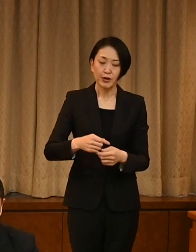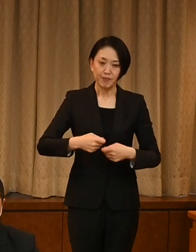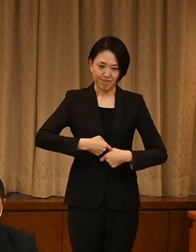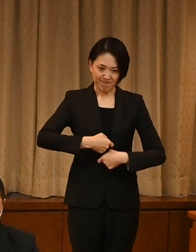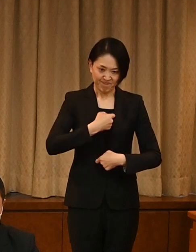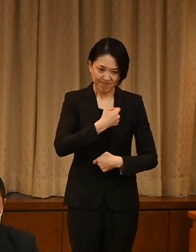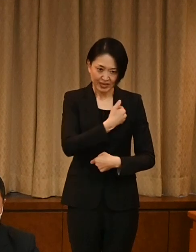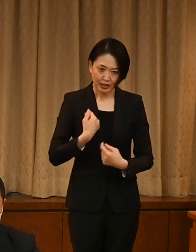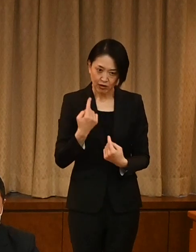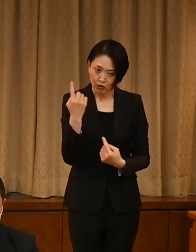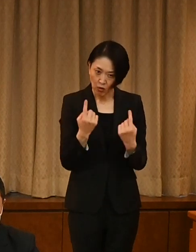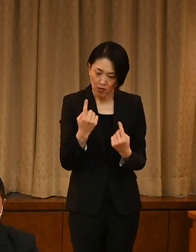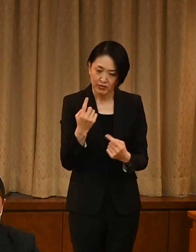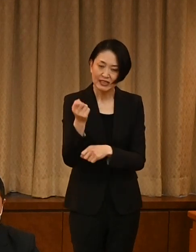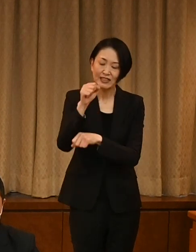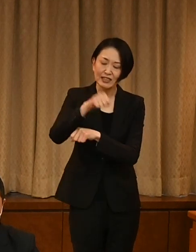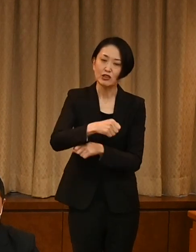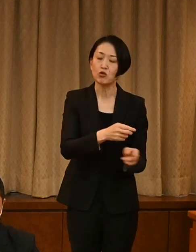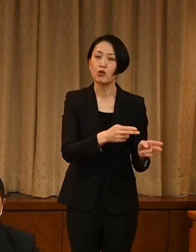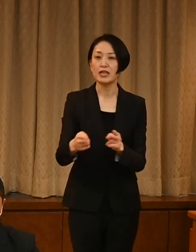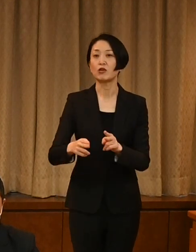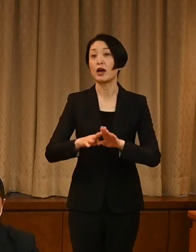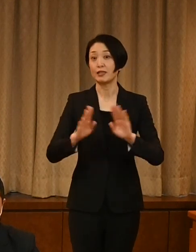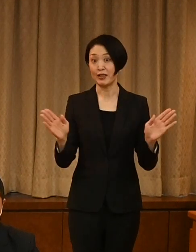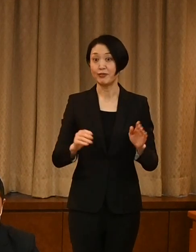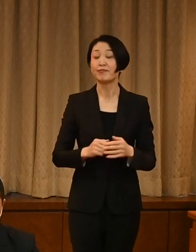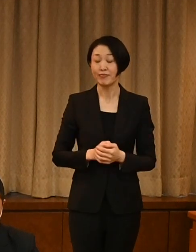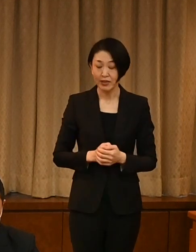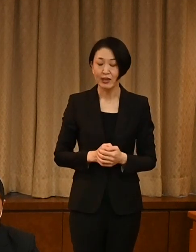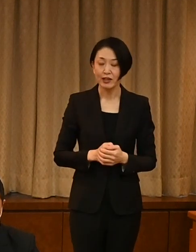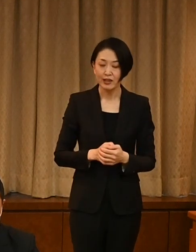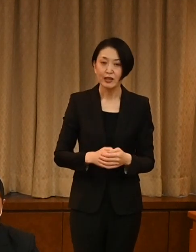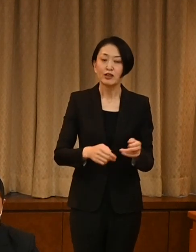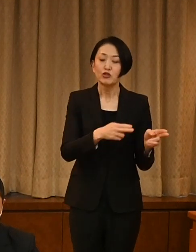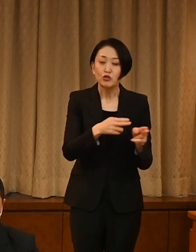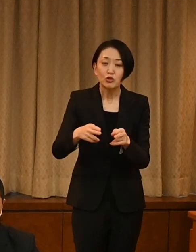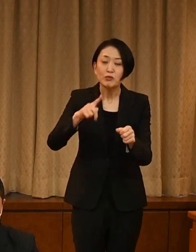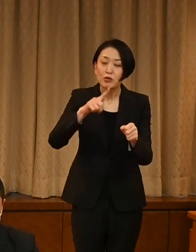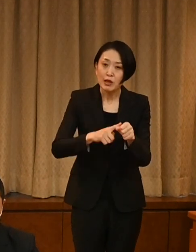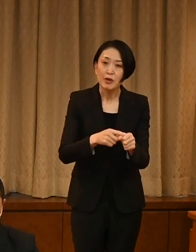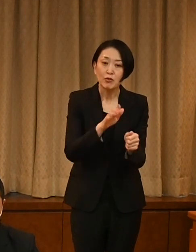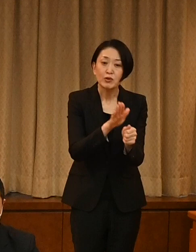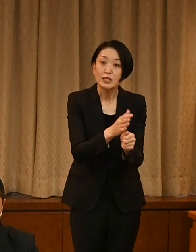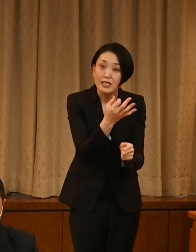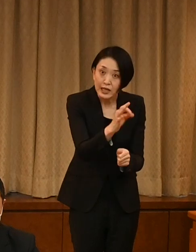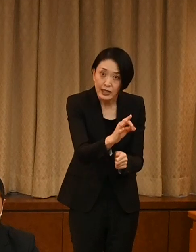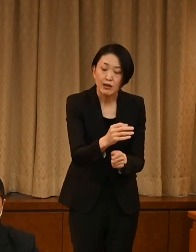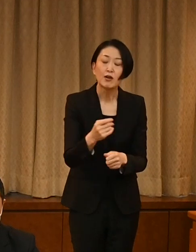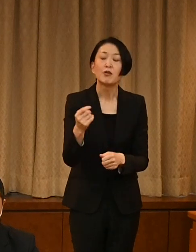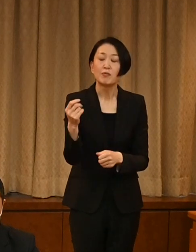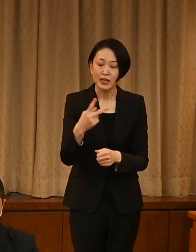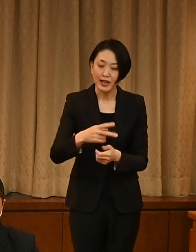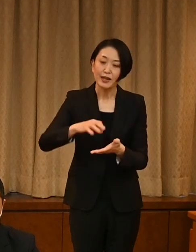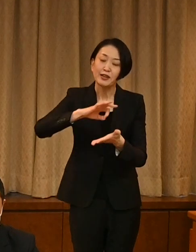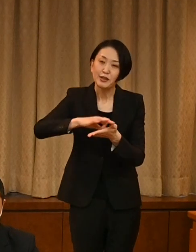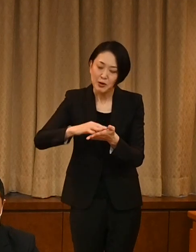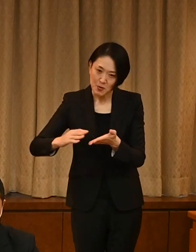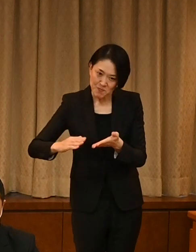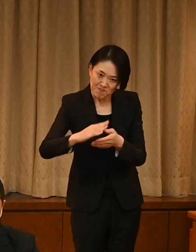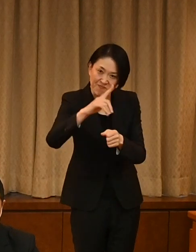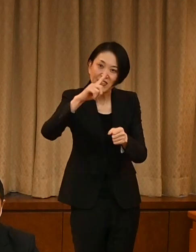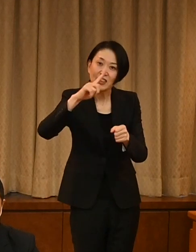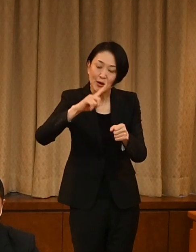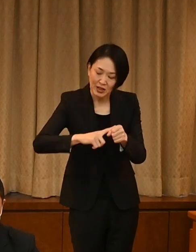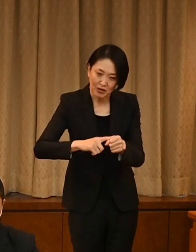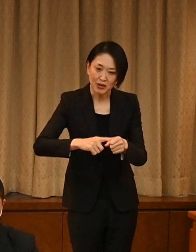に合わせて認証取得のために必要な環境整備への支援や認証を受けたお店の利用促進に向けた消費喚起策